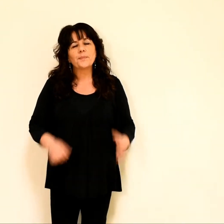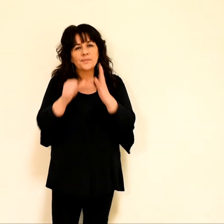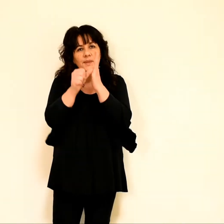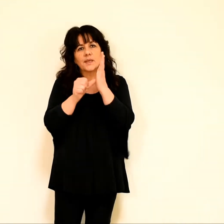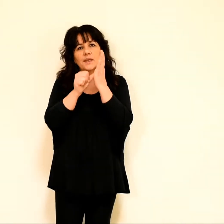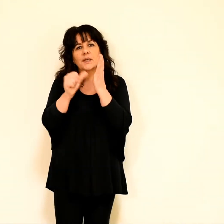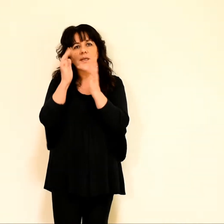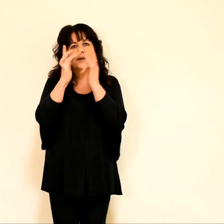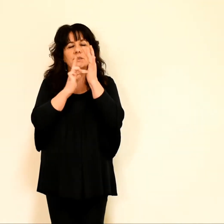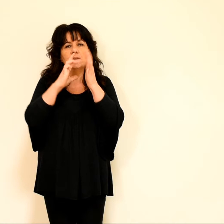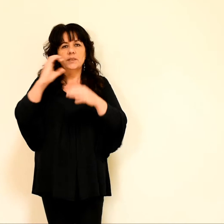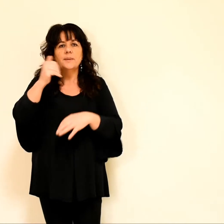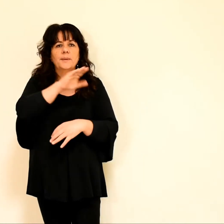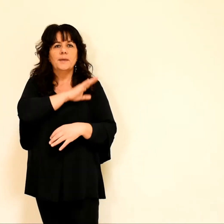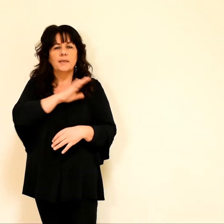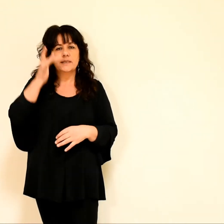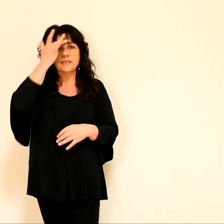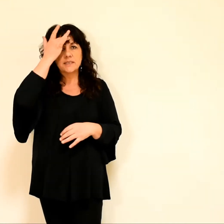Évangile de Jésus-Christ selon saint Jean.